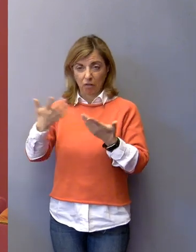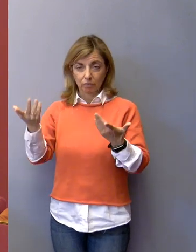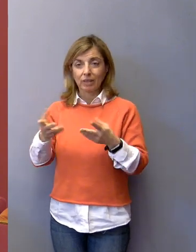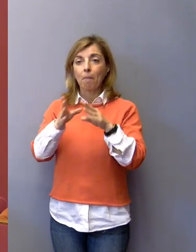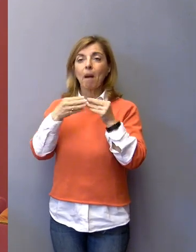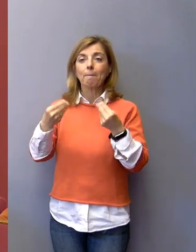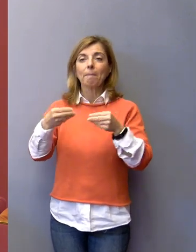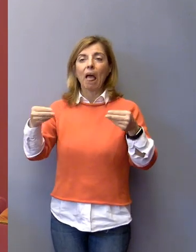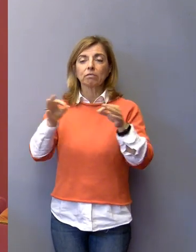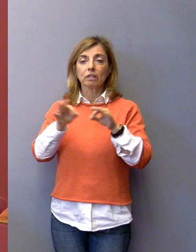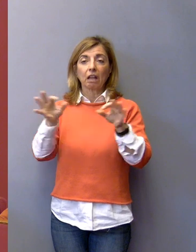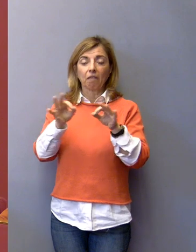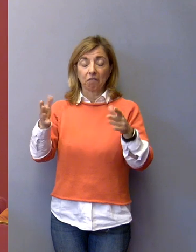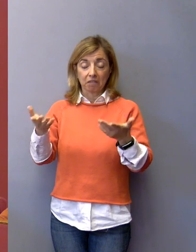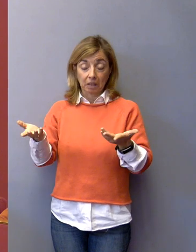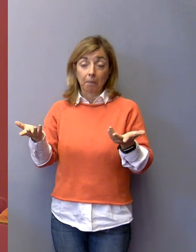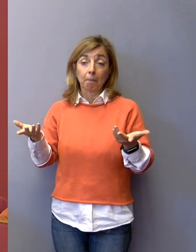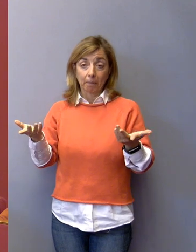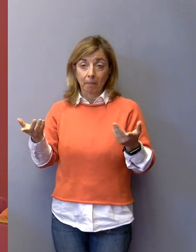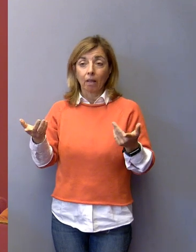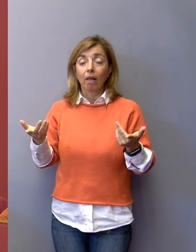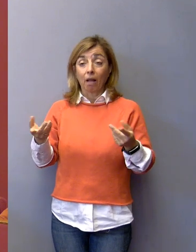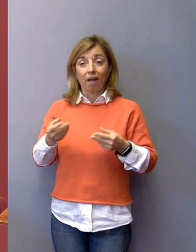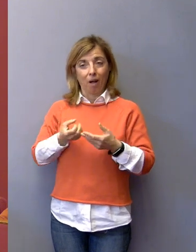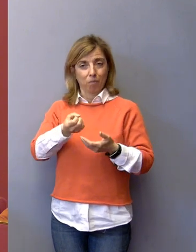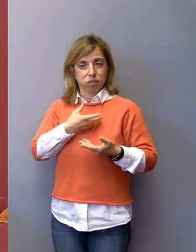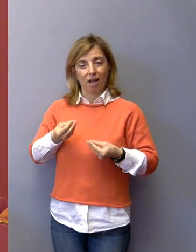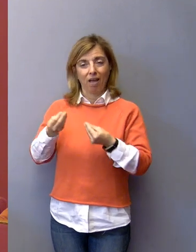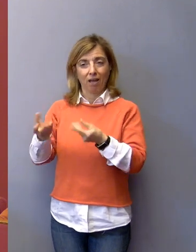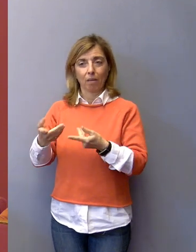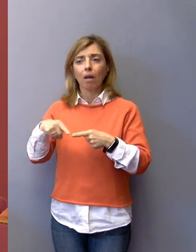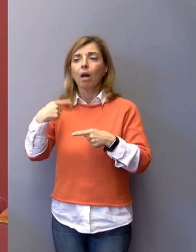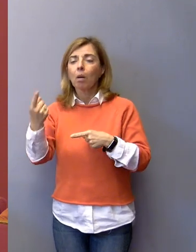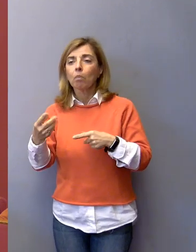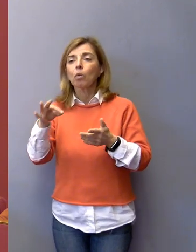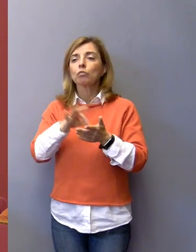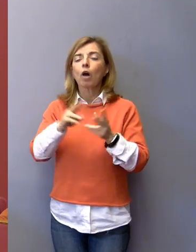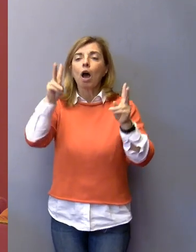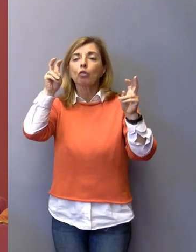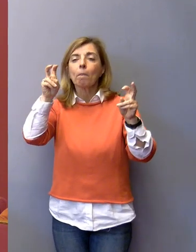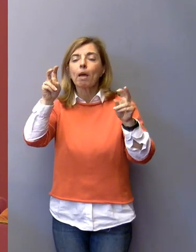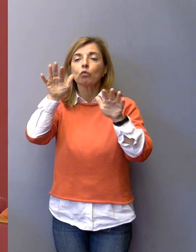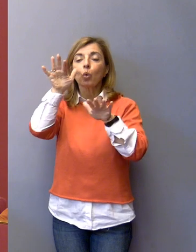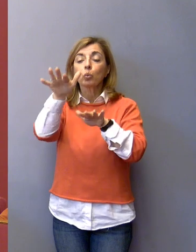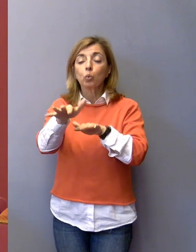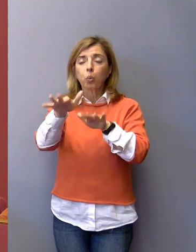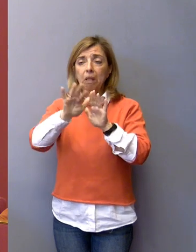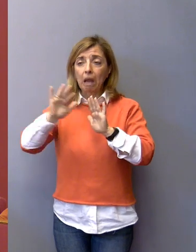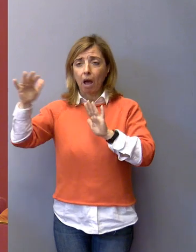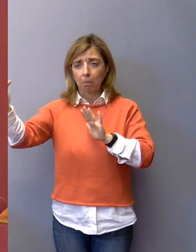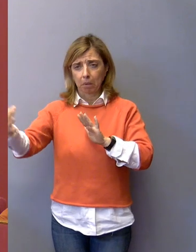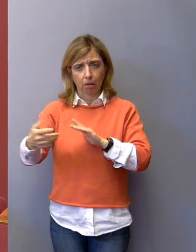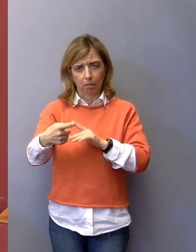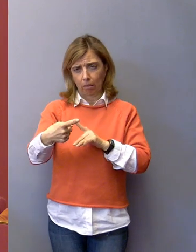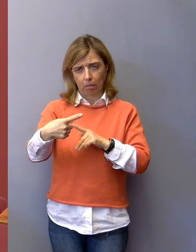a parlare veramente di tutela dell'ambiente È palese che non avete idea di che cosa stiamo parlando né testimonianza come